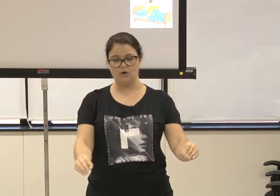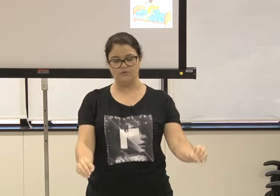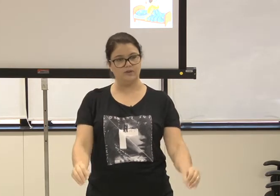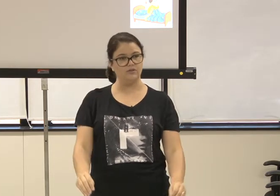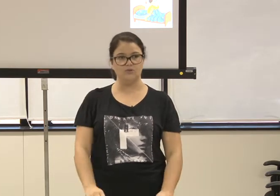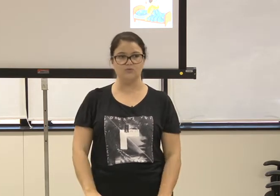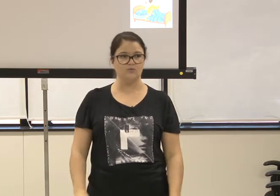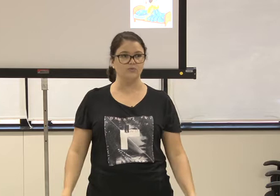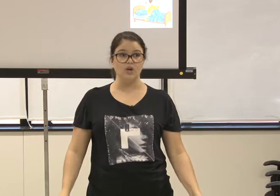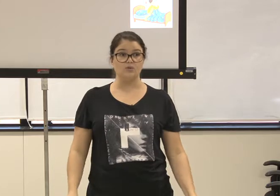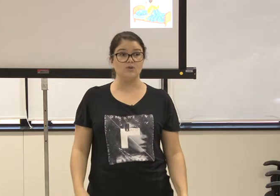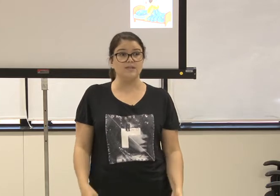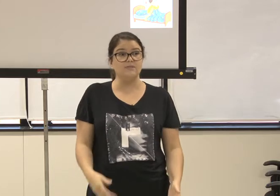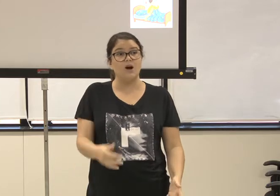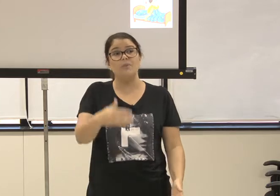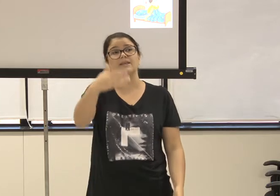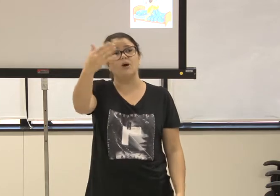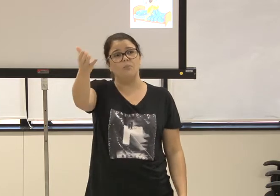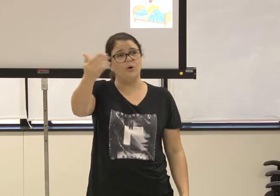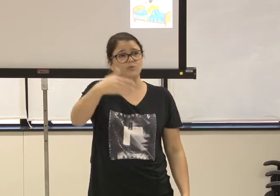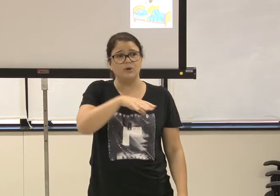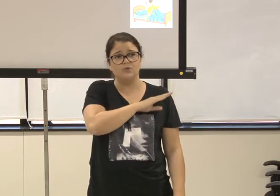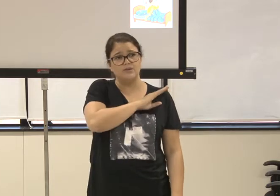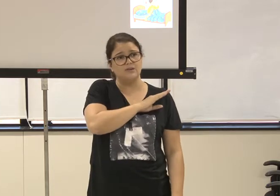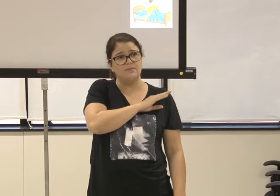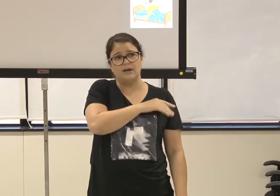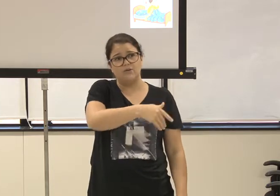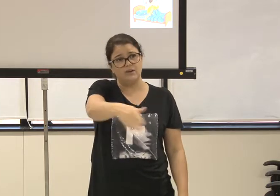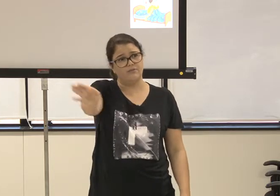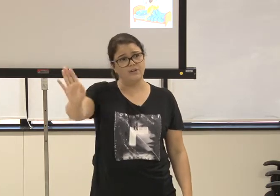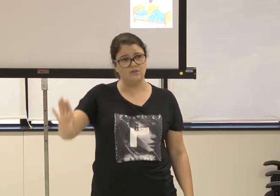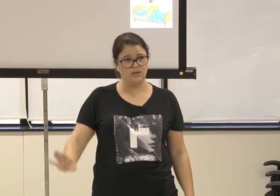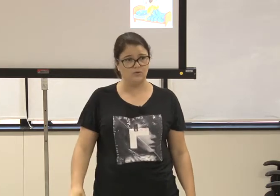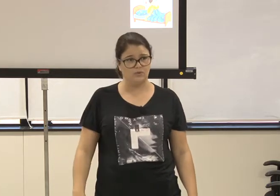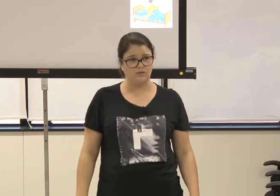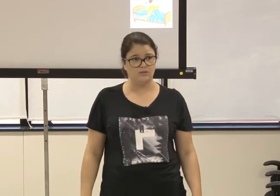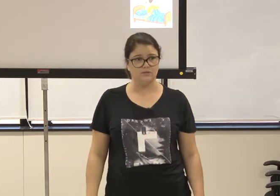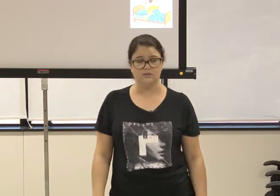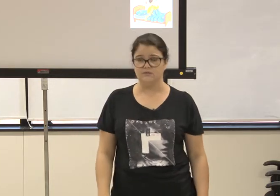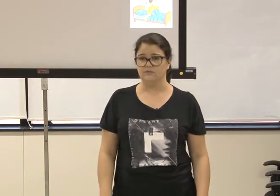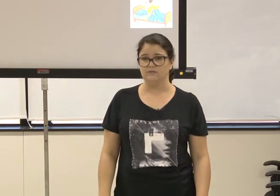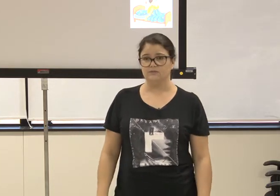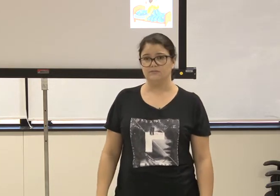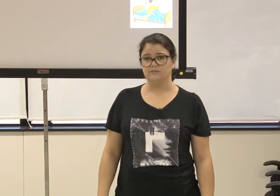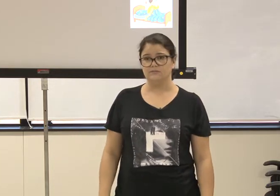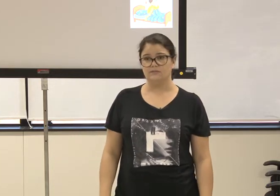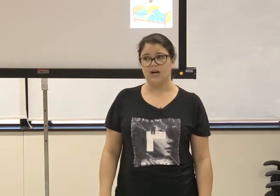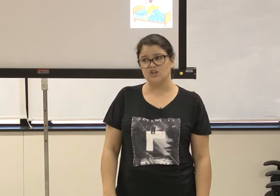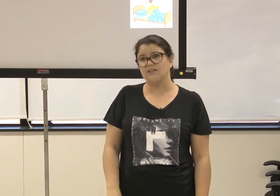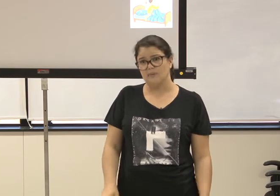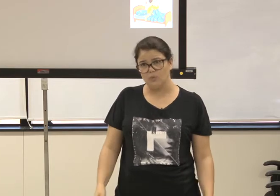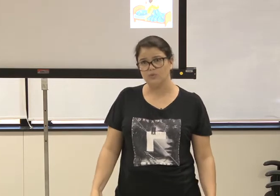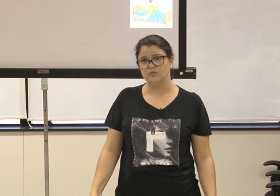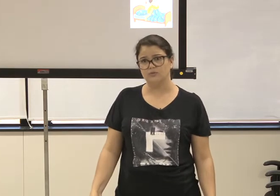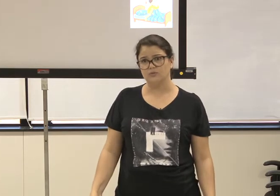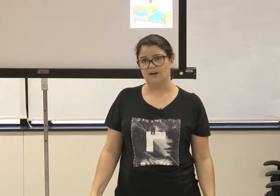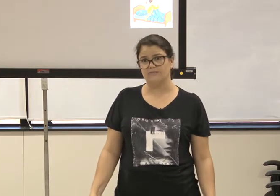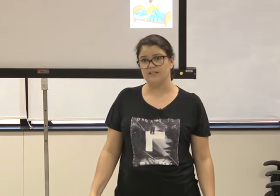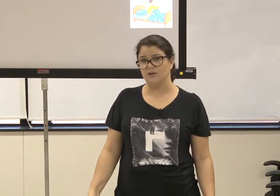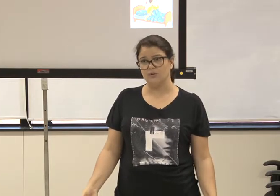falou. Não consigo nem aumentar um ponto, porque eu não consigo lembrar o que foi a história toda. Acho que eu até mudo a versão, porque eu não